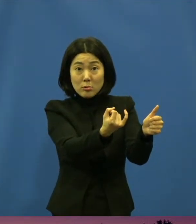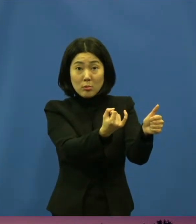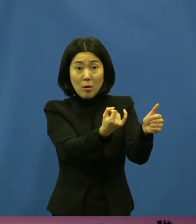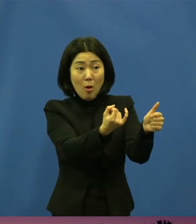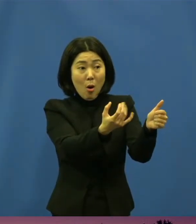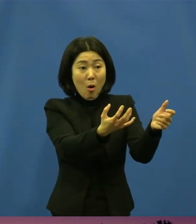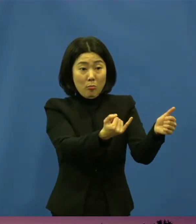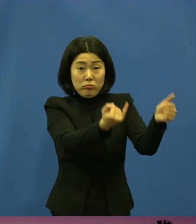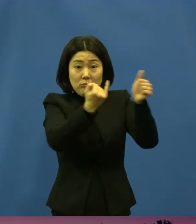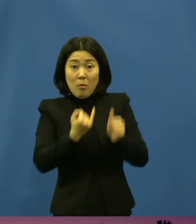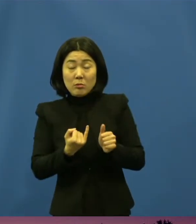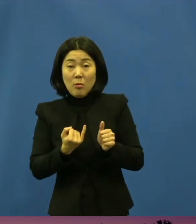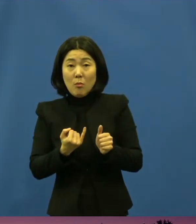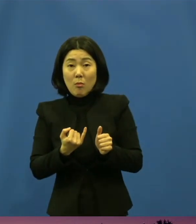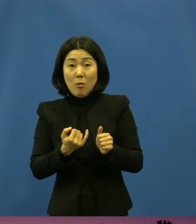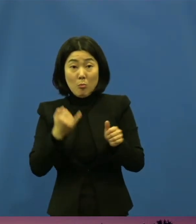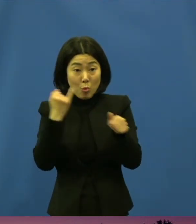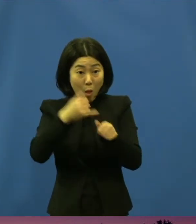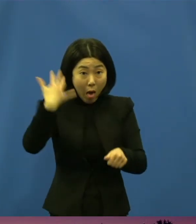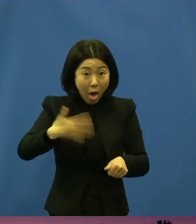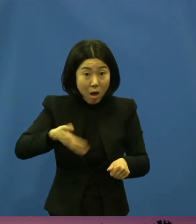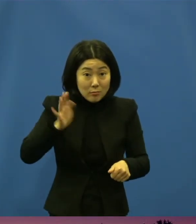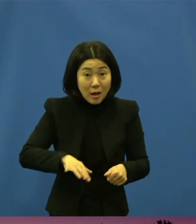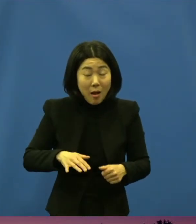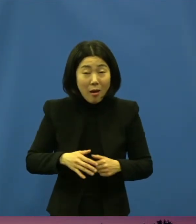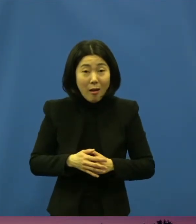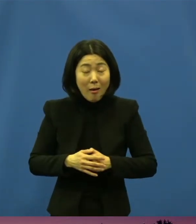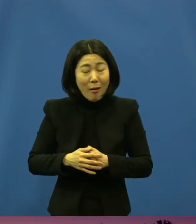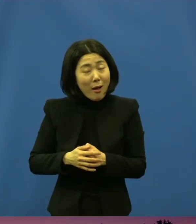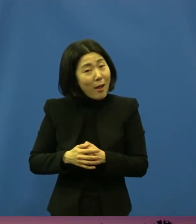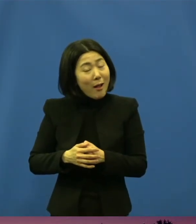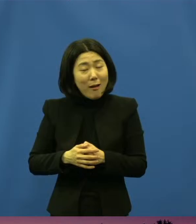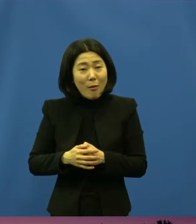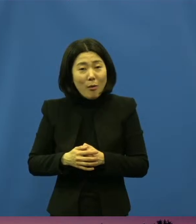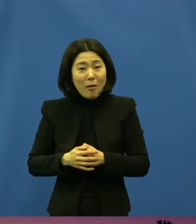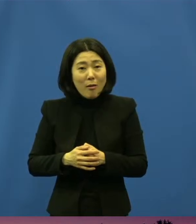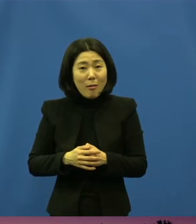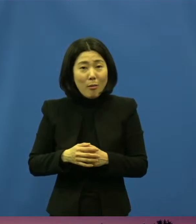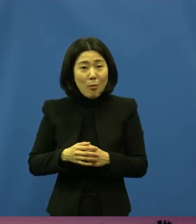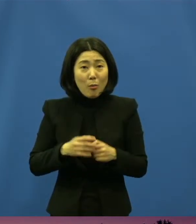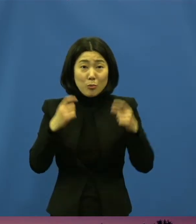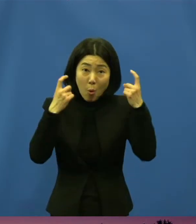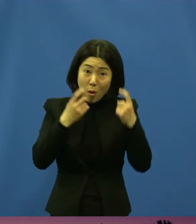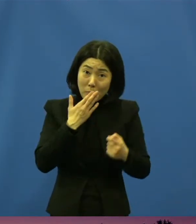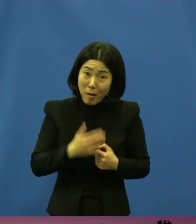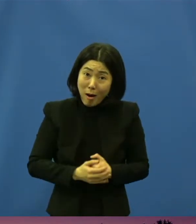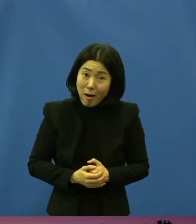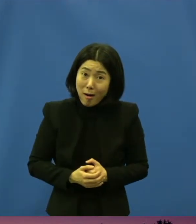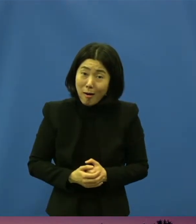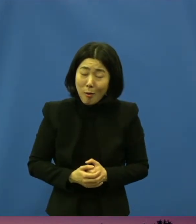그러니까 너무 마음이 힘들어서 팔아버렸어.